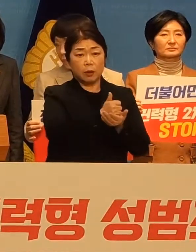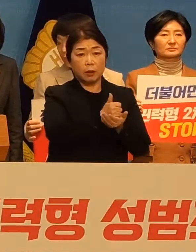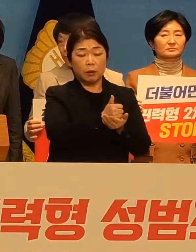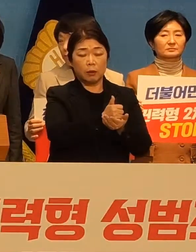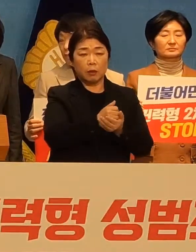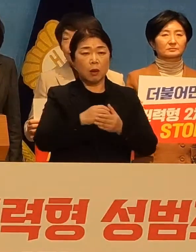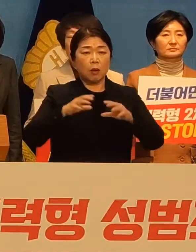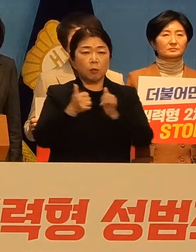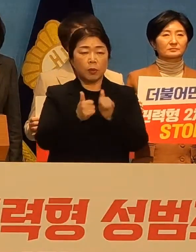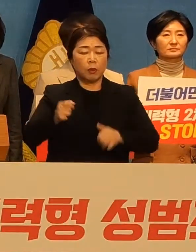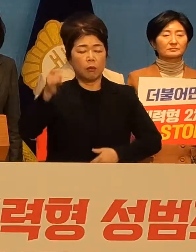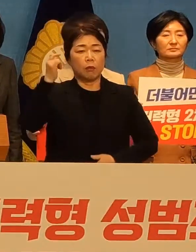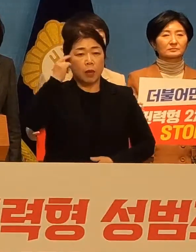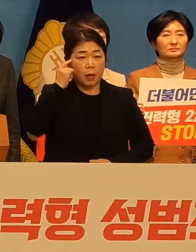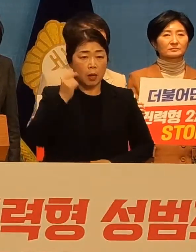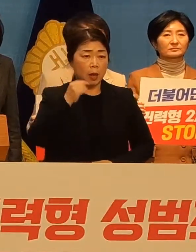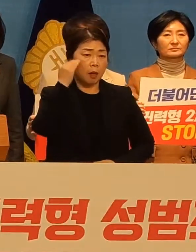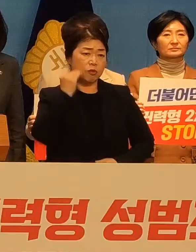왜